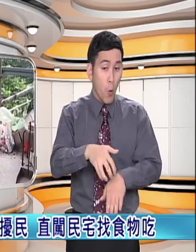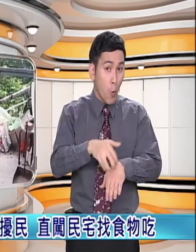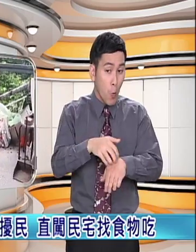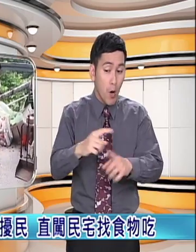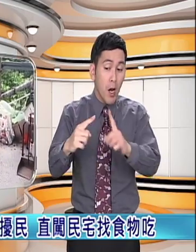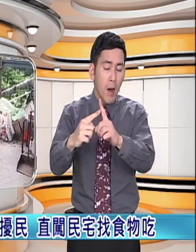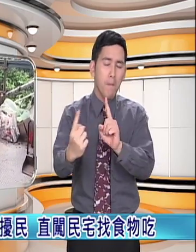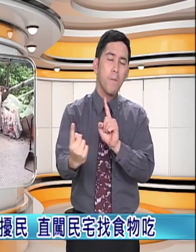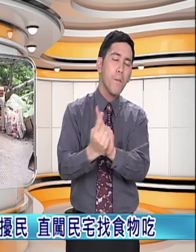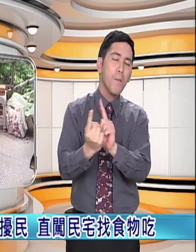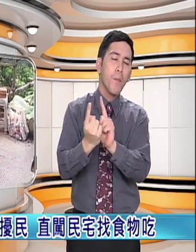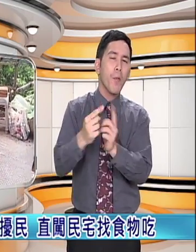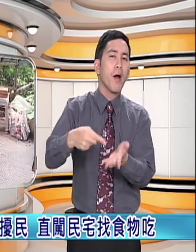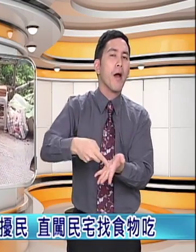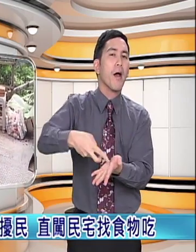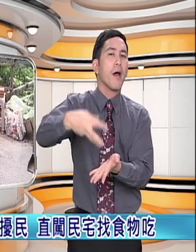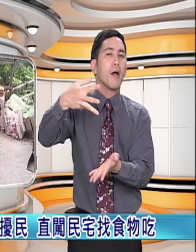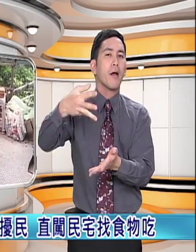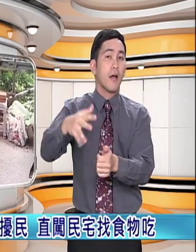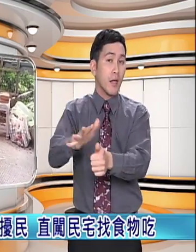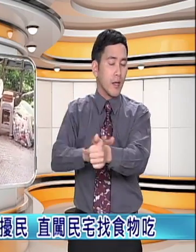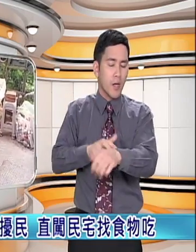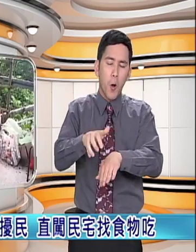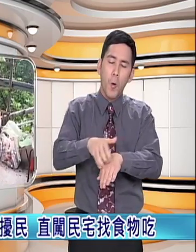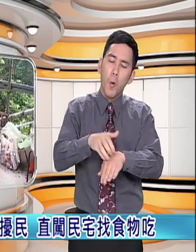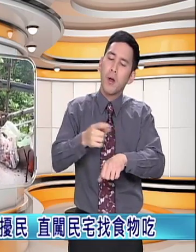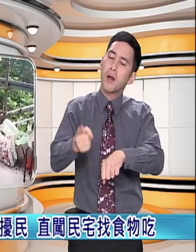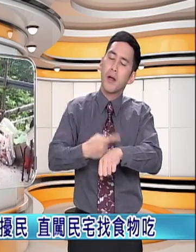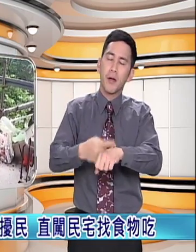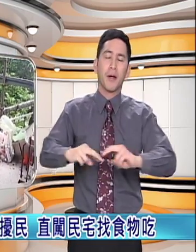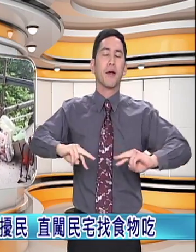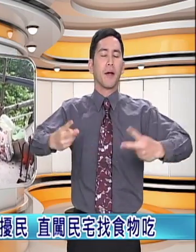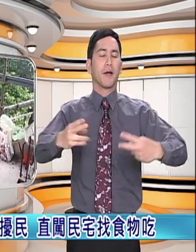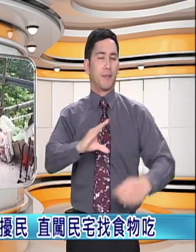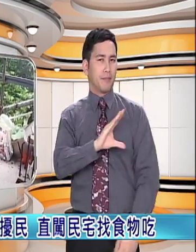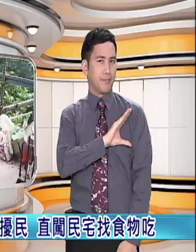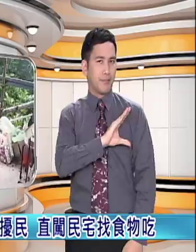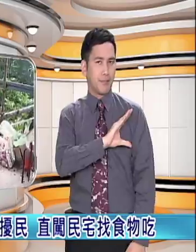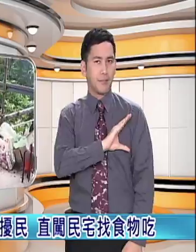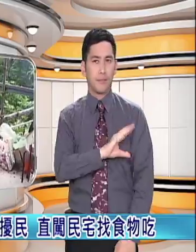接触，导致台湾猕猴的习性改变。